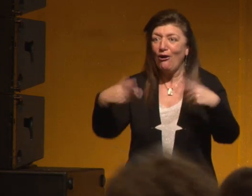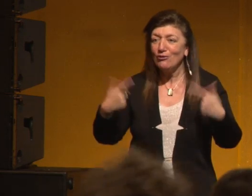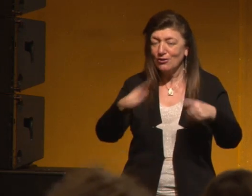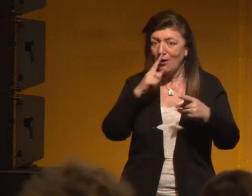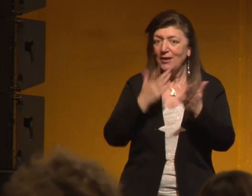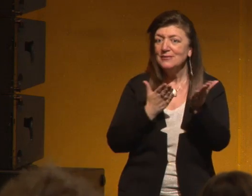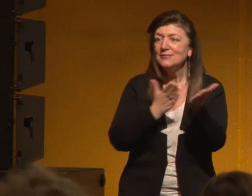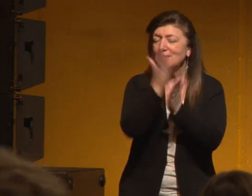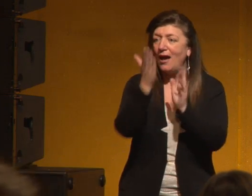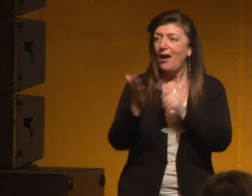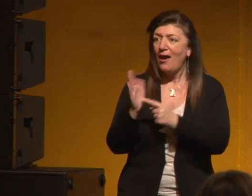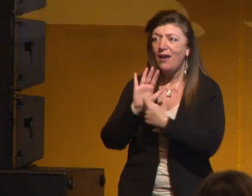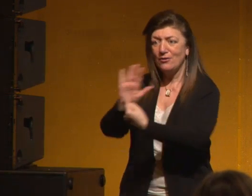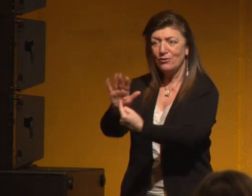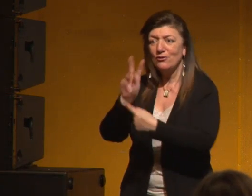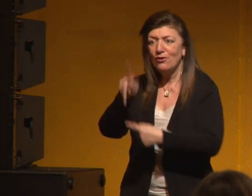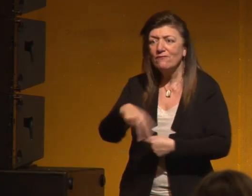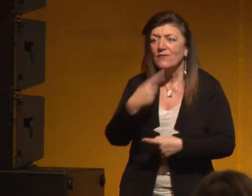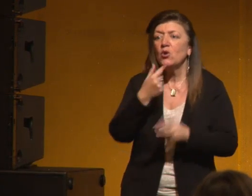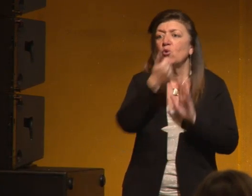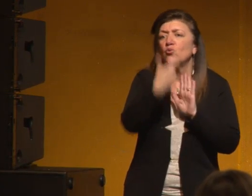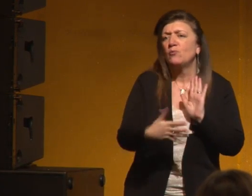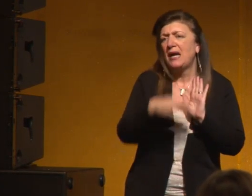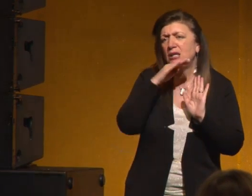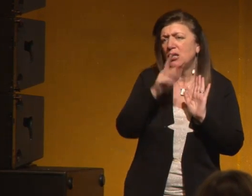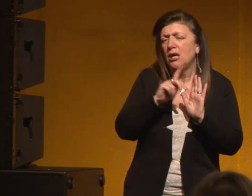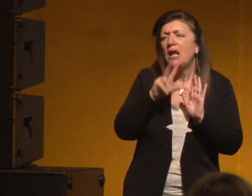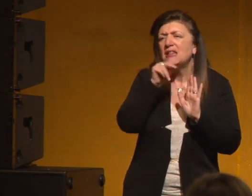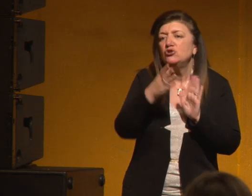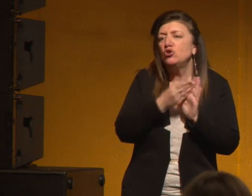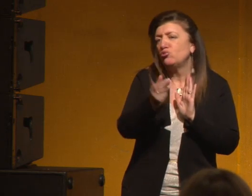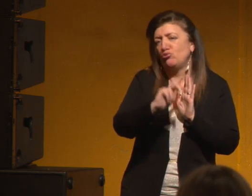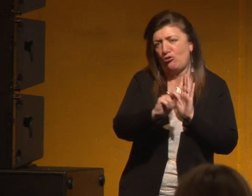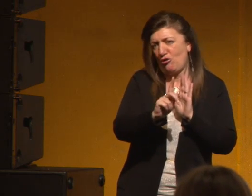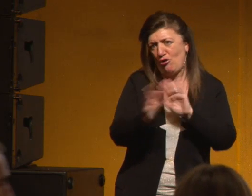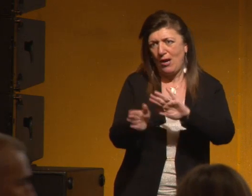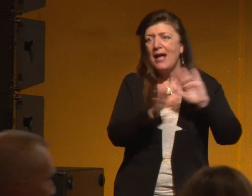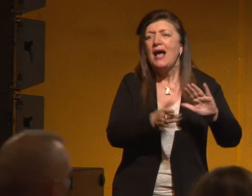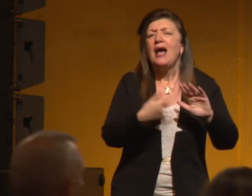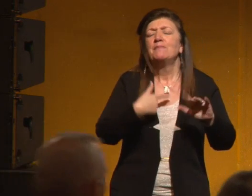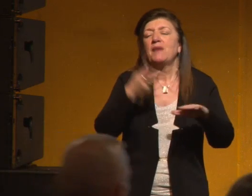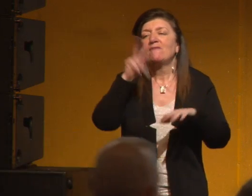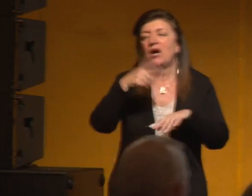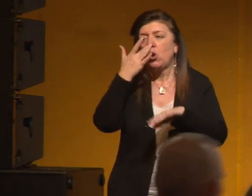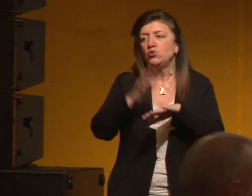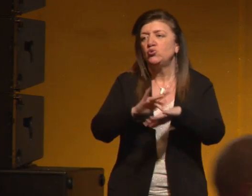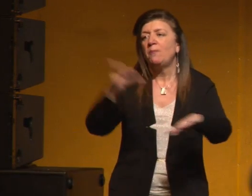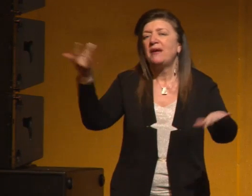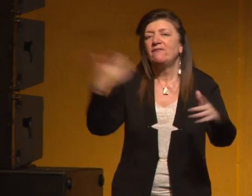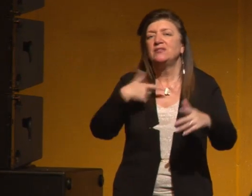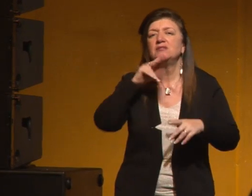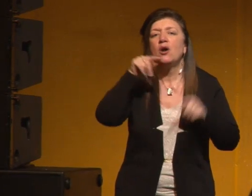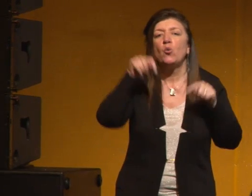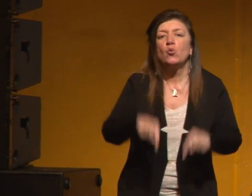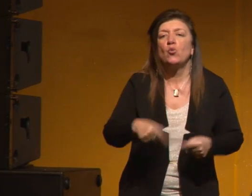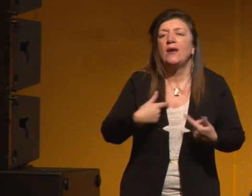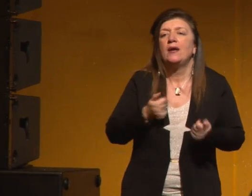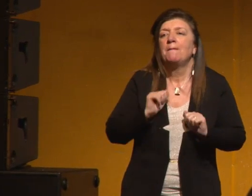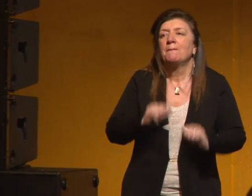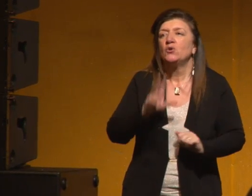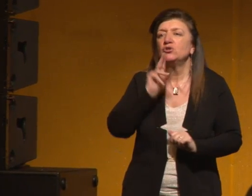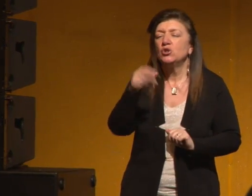appuntamento ma i numeri non dicono tutto ma sarebbe tutt'altro che è superfluo proprio qui proprio oggi esplicitare il senso